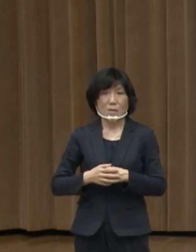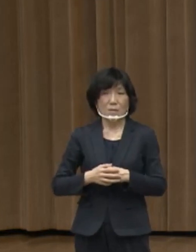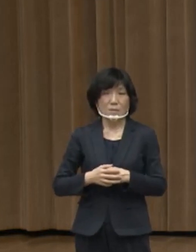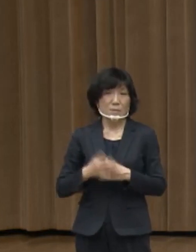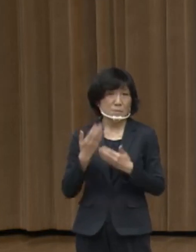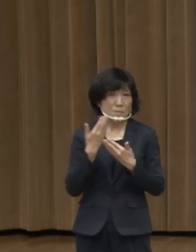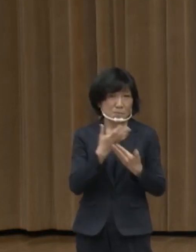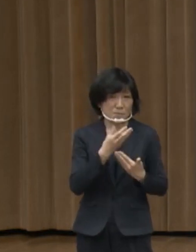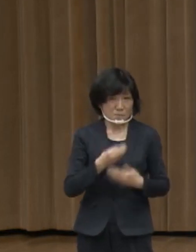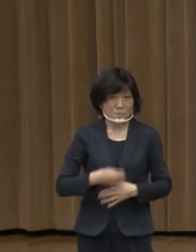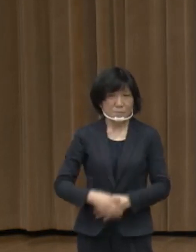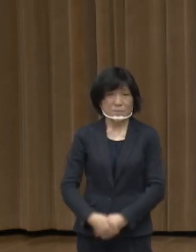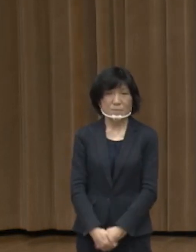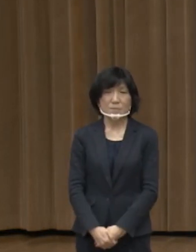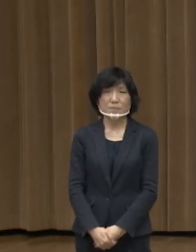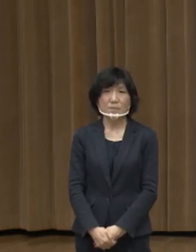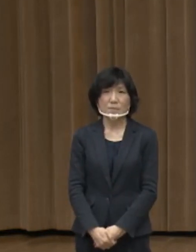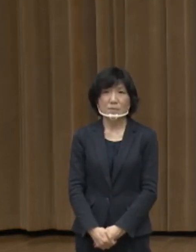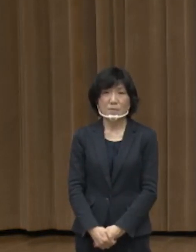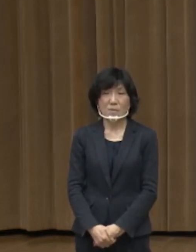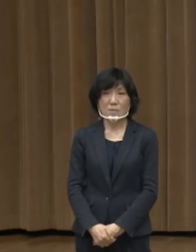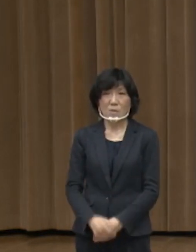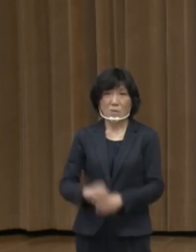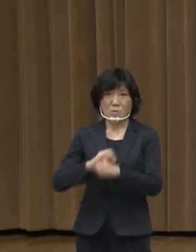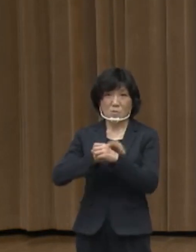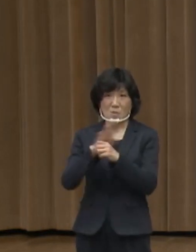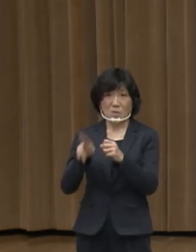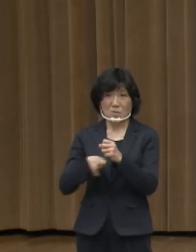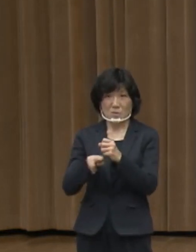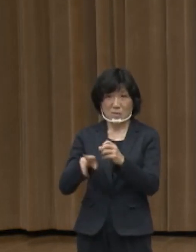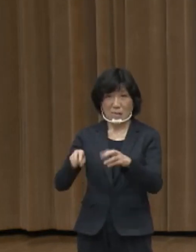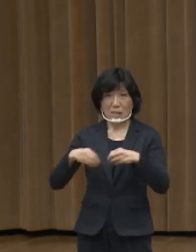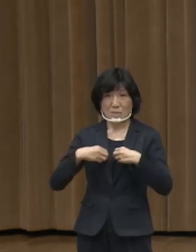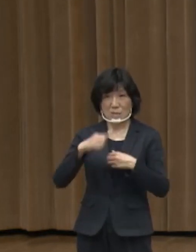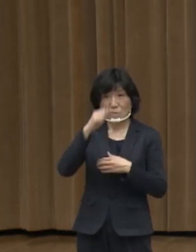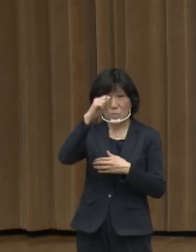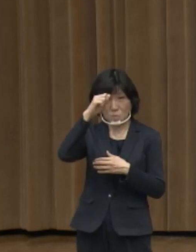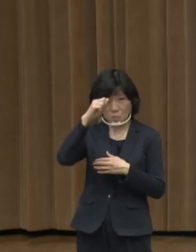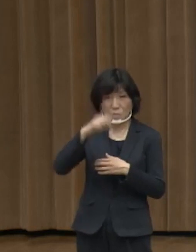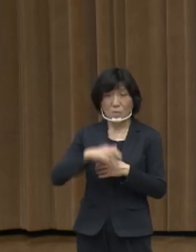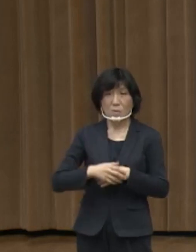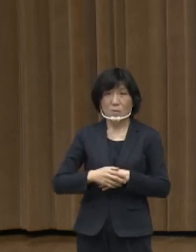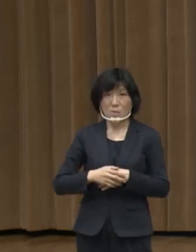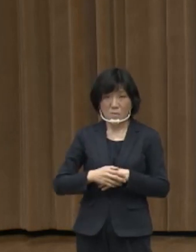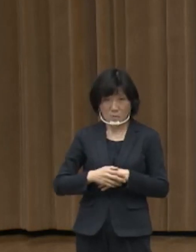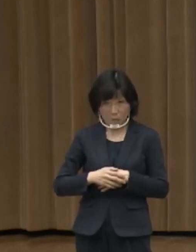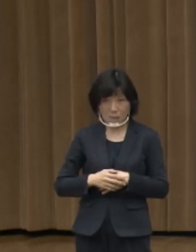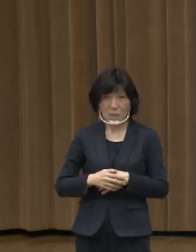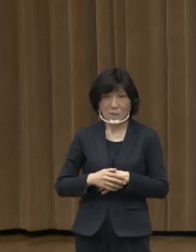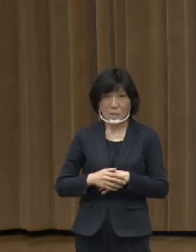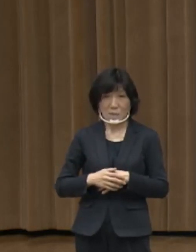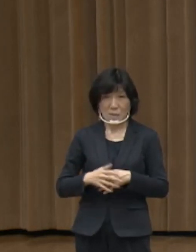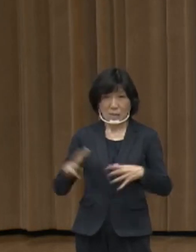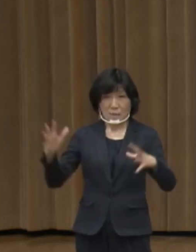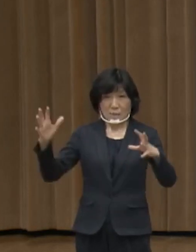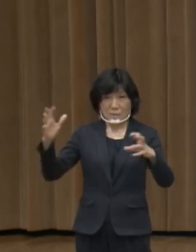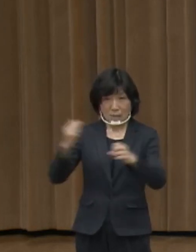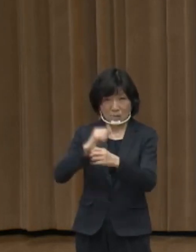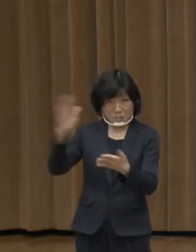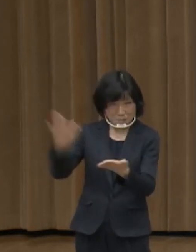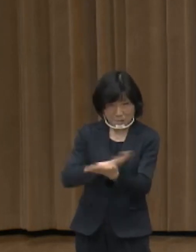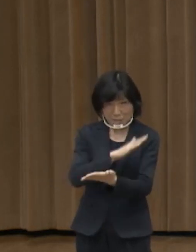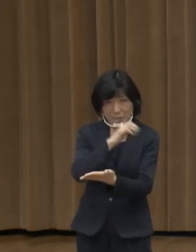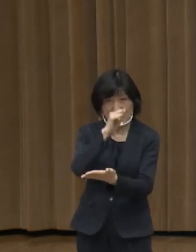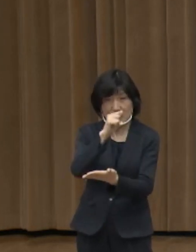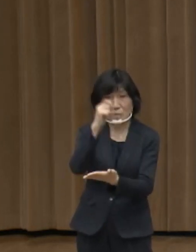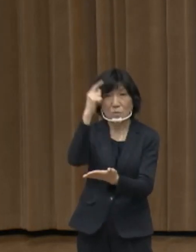てお聞かせいただけますでしょうか。 新型コロナウイルス感染症の撲滅が一番本当はいいと思っています